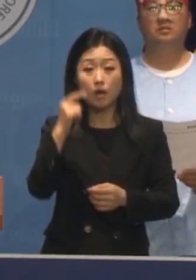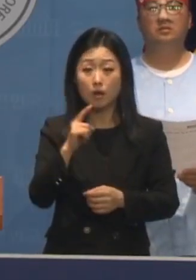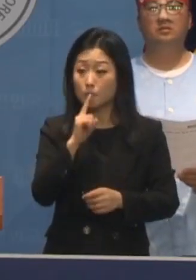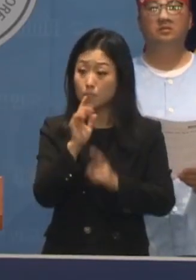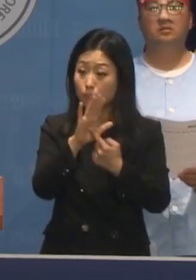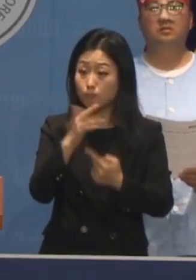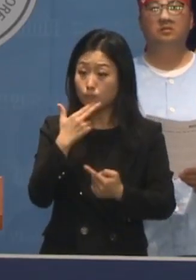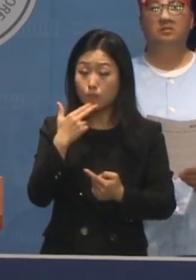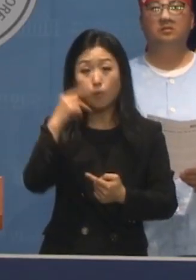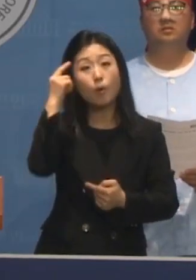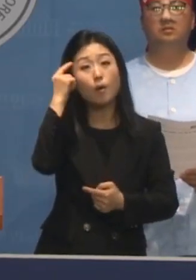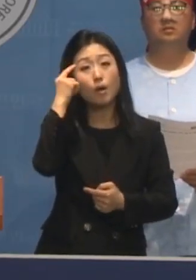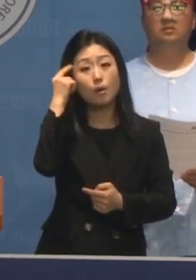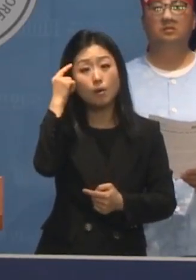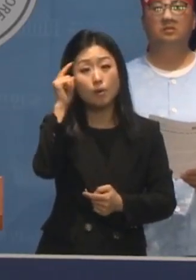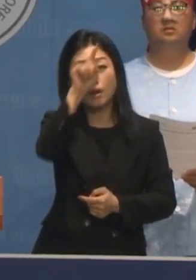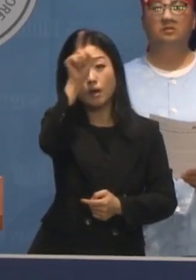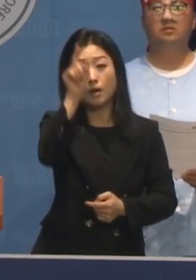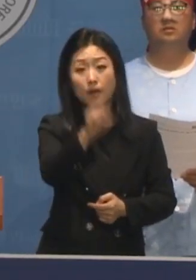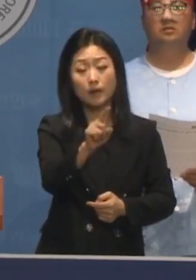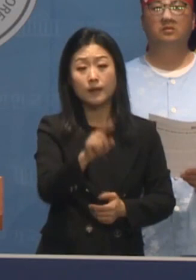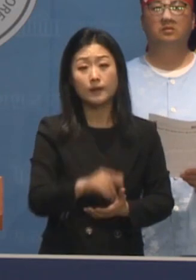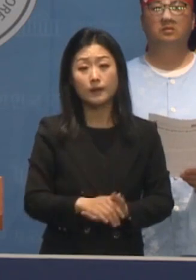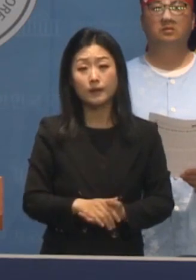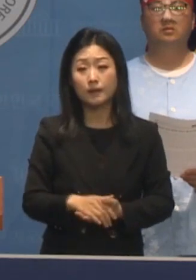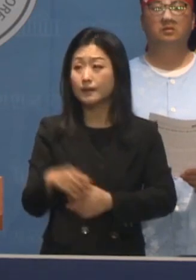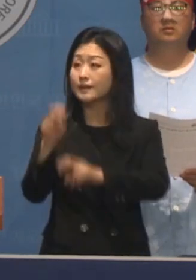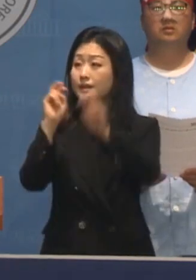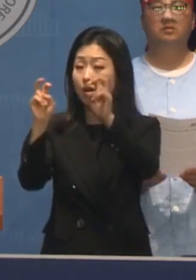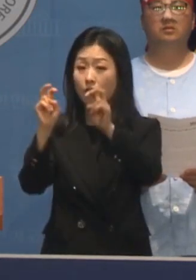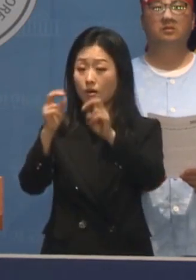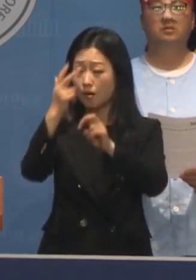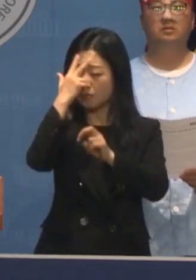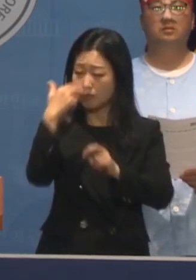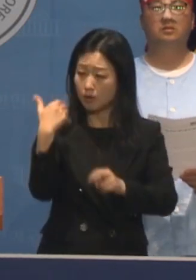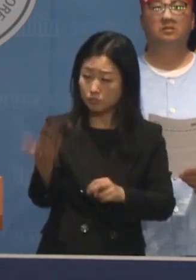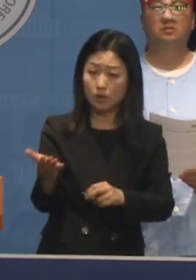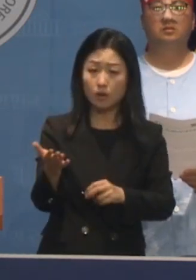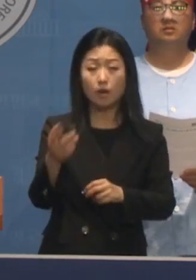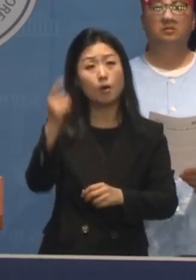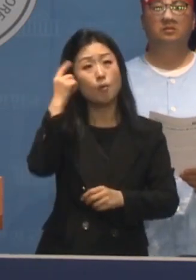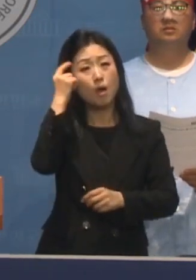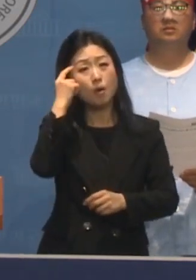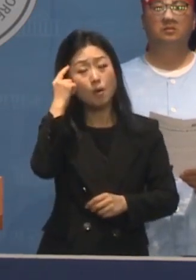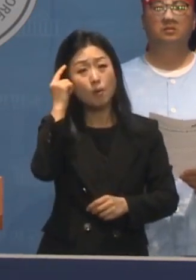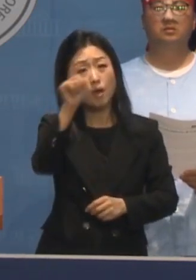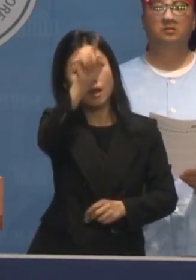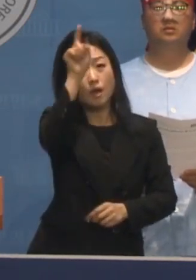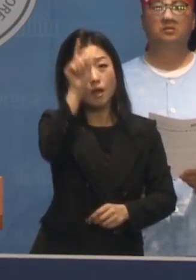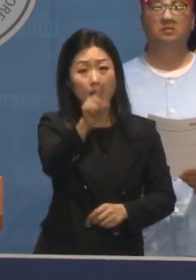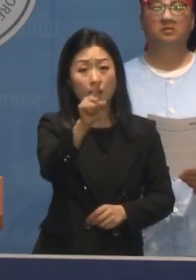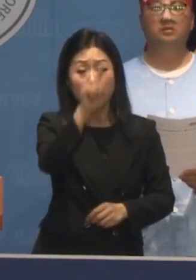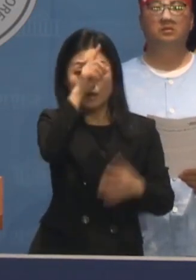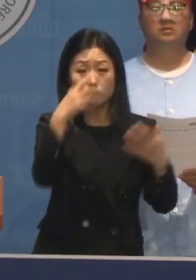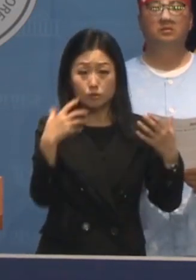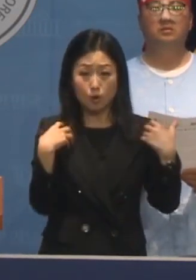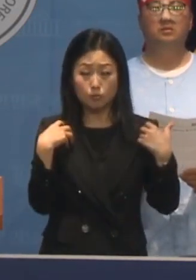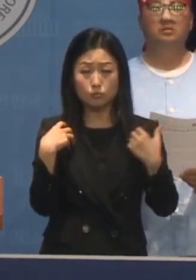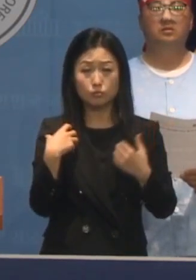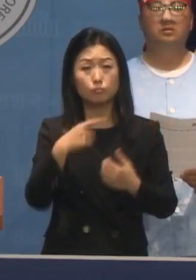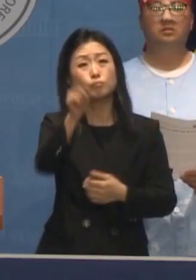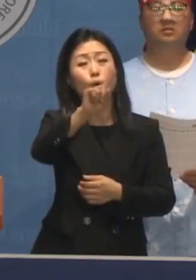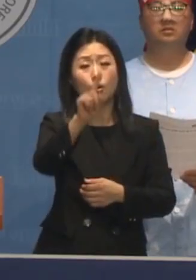메시지조차 나오지 않는다. 명백한 기업의 조직적 폭력 행위에 정부는 무관용의